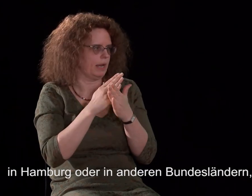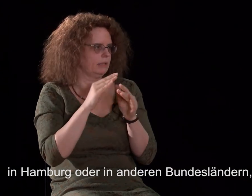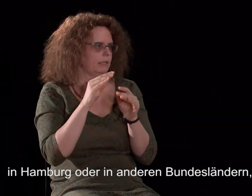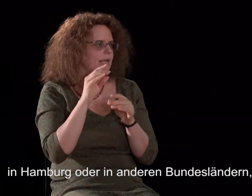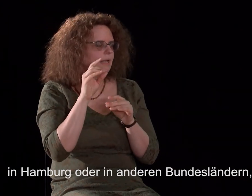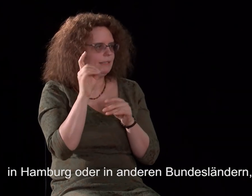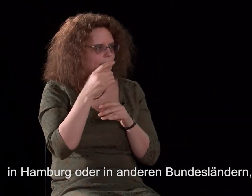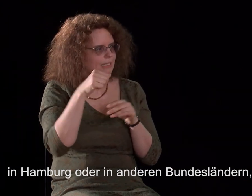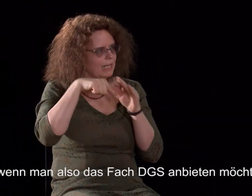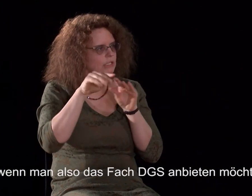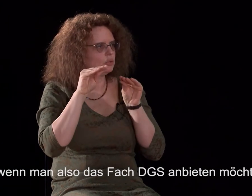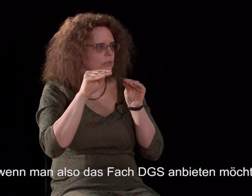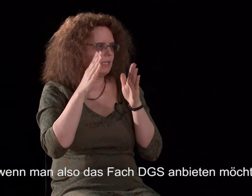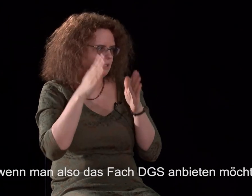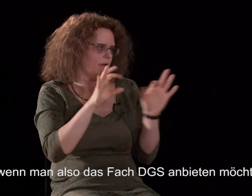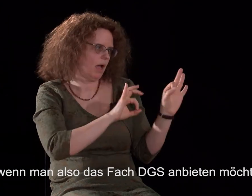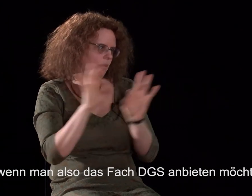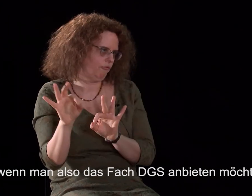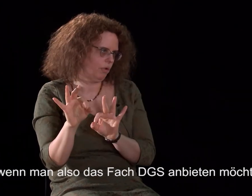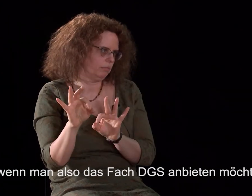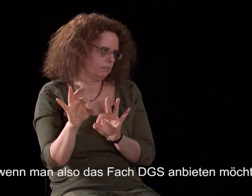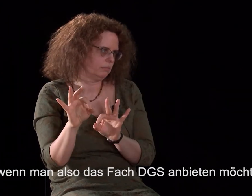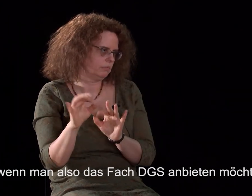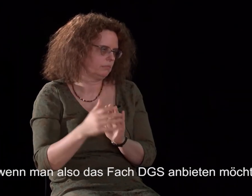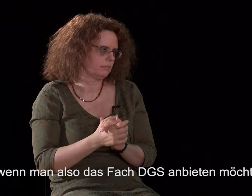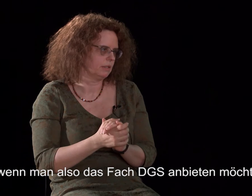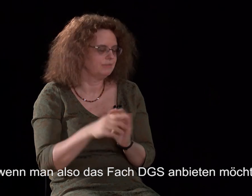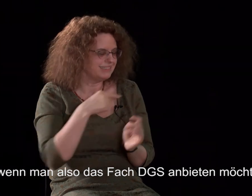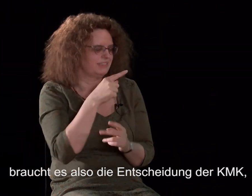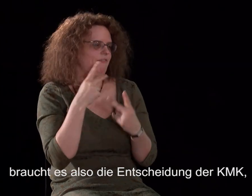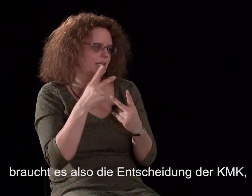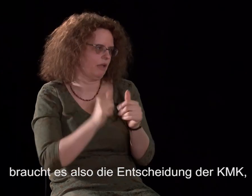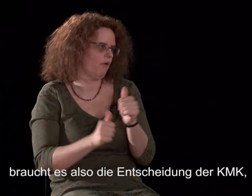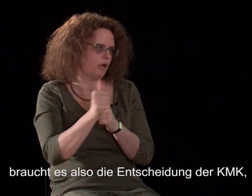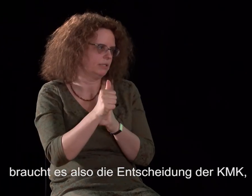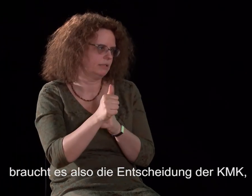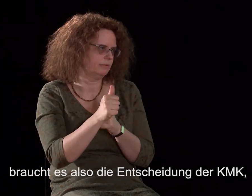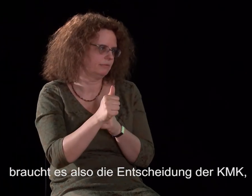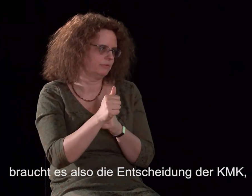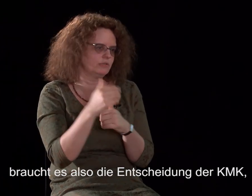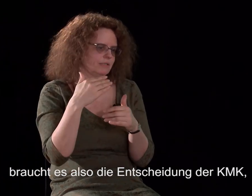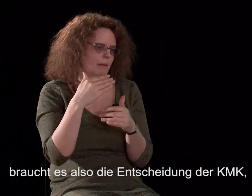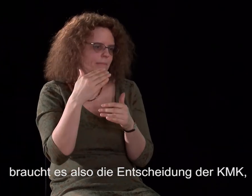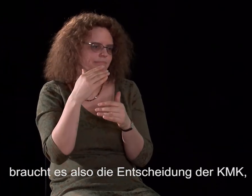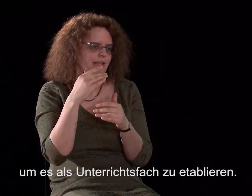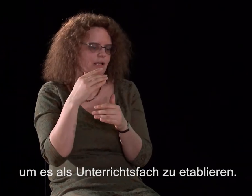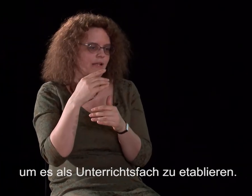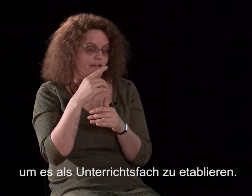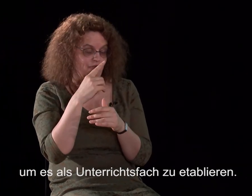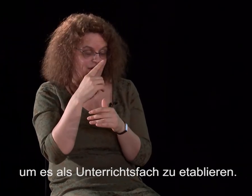Bundesländern, sollte dann die Entscheidung da sein, wenn man einen Gebärdensprachkurs einführt, dass das dann